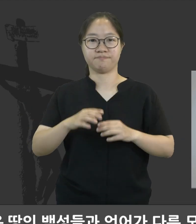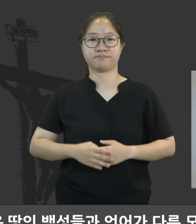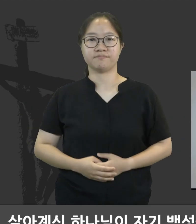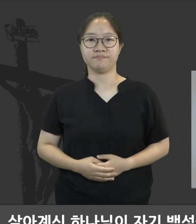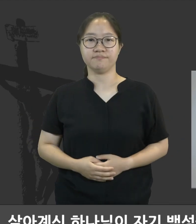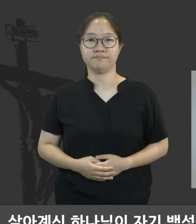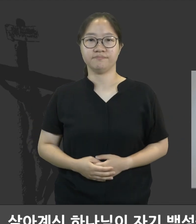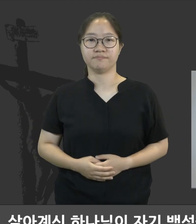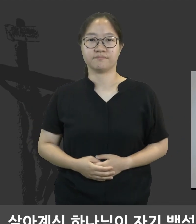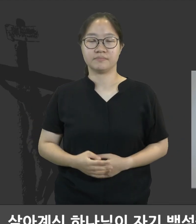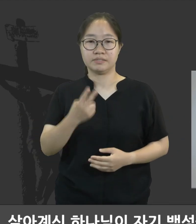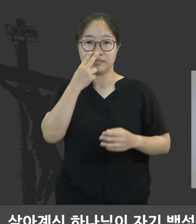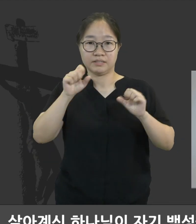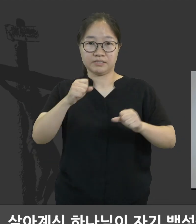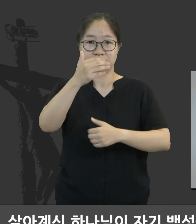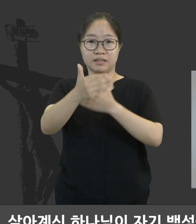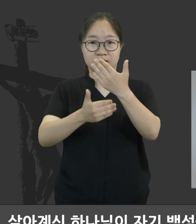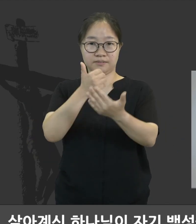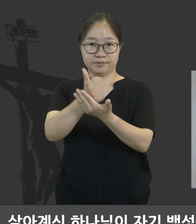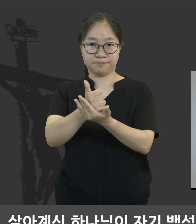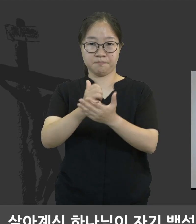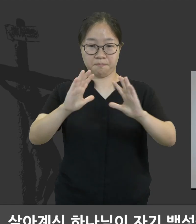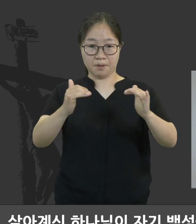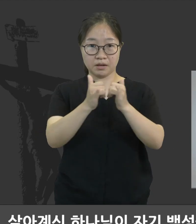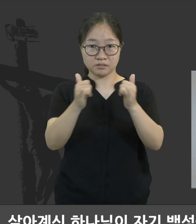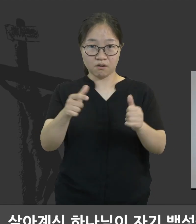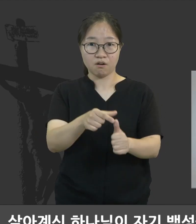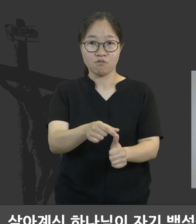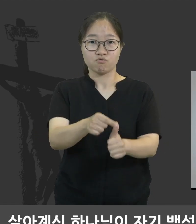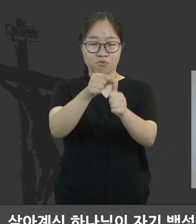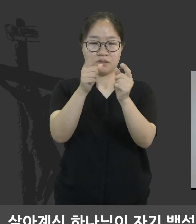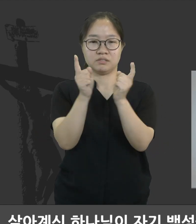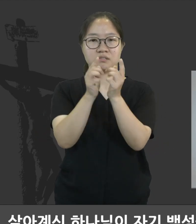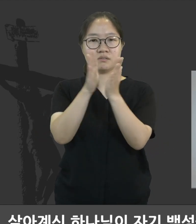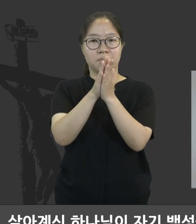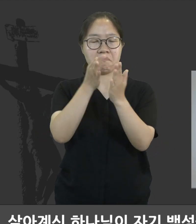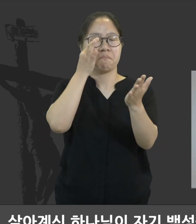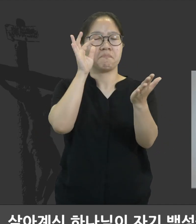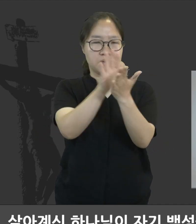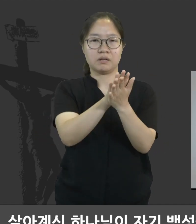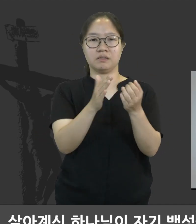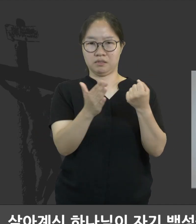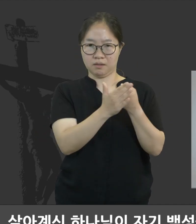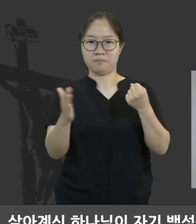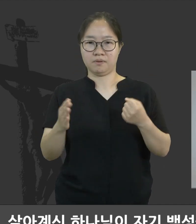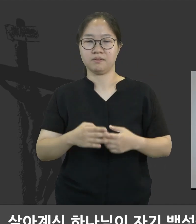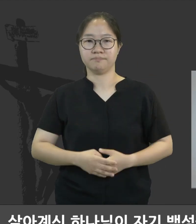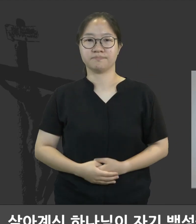살아계신 하나님이 자기 백성을 능히 구원하시는 것을 목격했기 때문이죠.